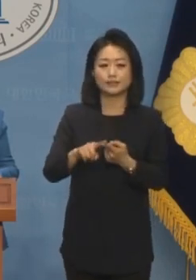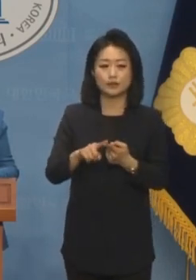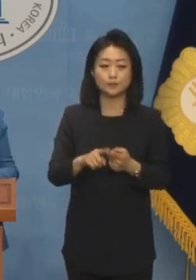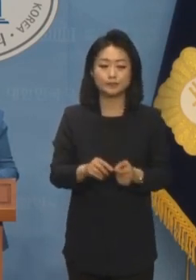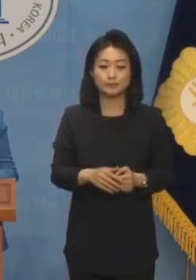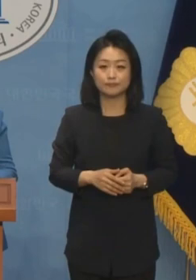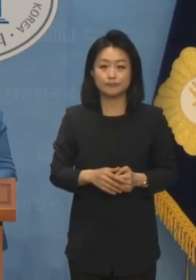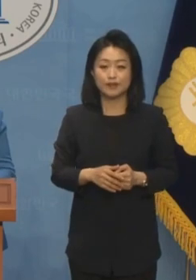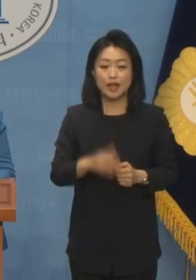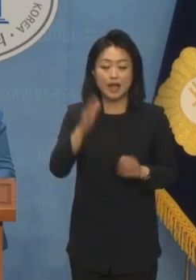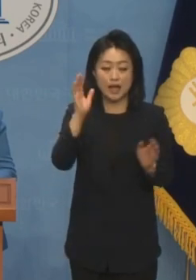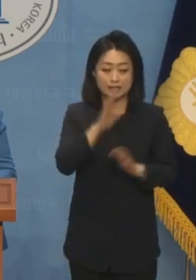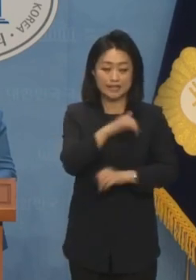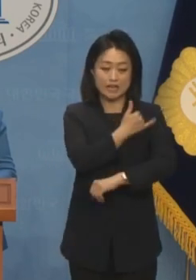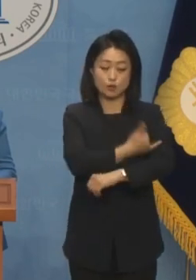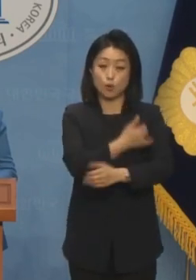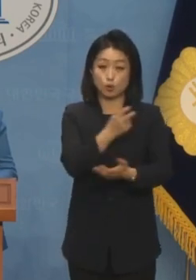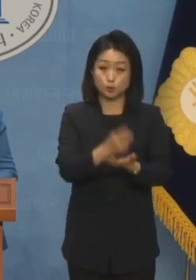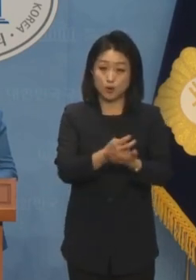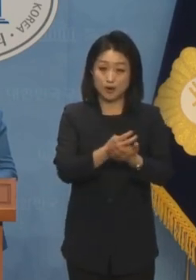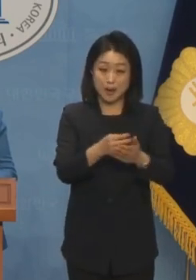조례 폐지 당장